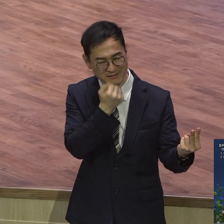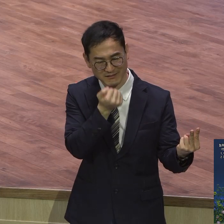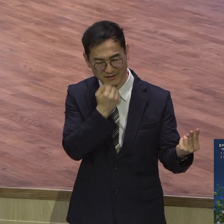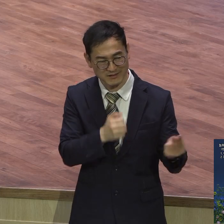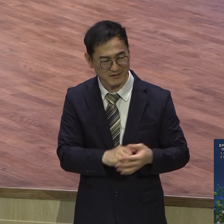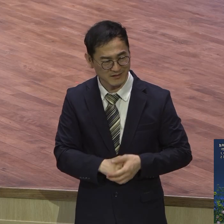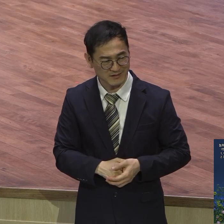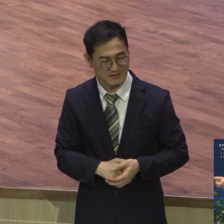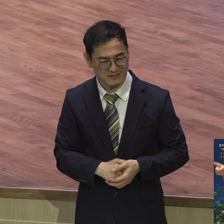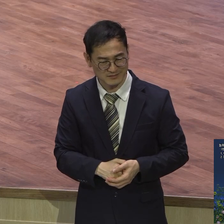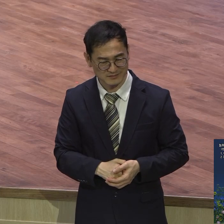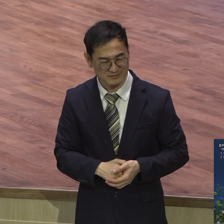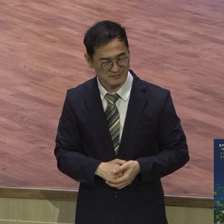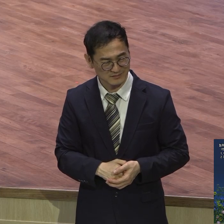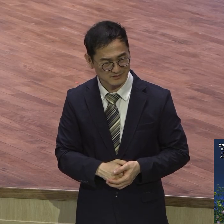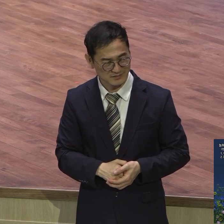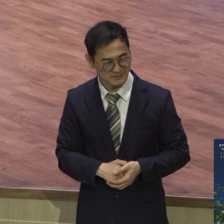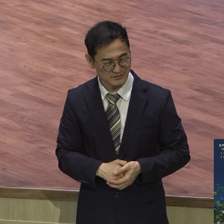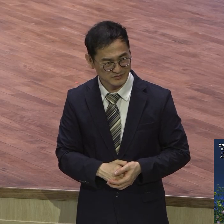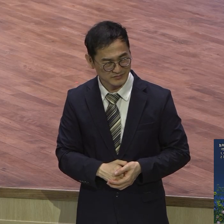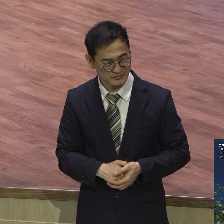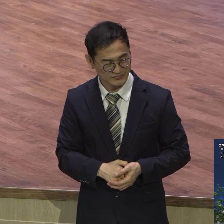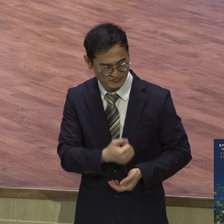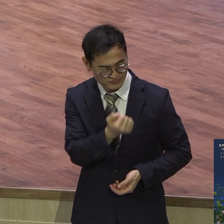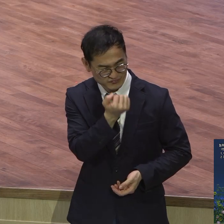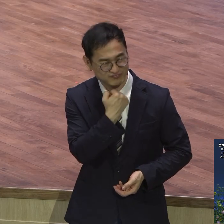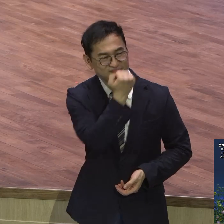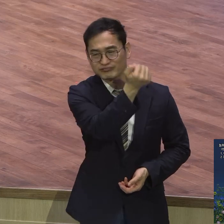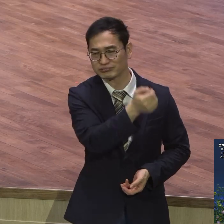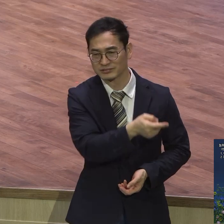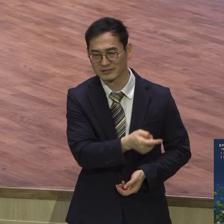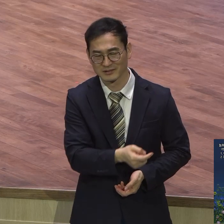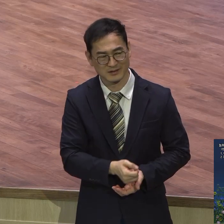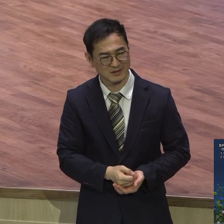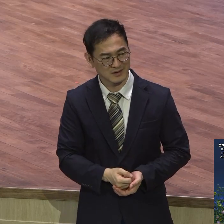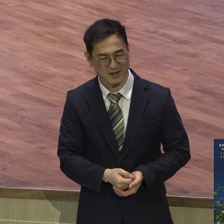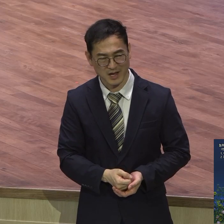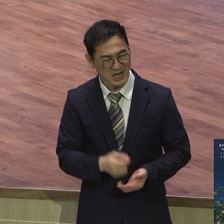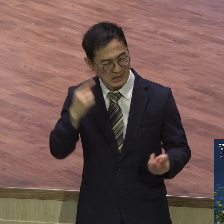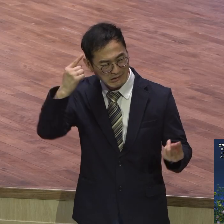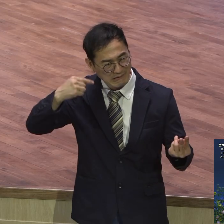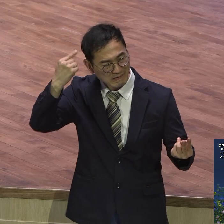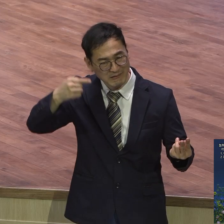이스라엘에서 아니야 니만 하나 아닙니까 니만 완전히 또라이 왕따시기쁨이다